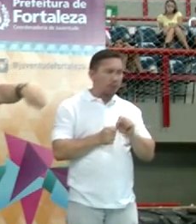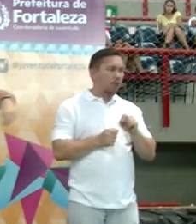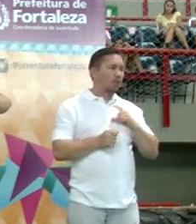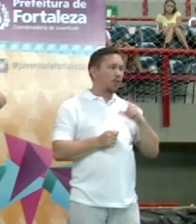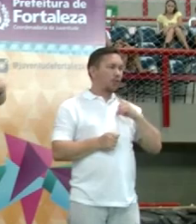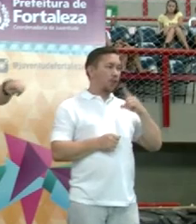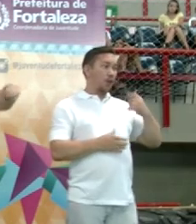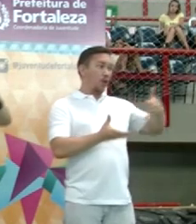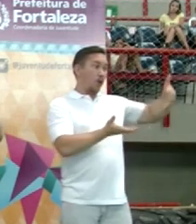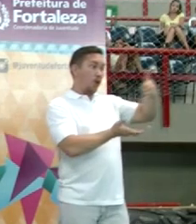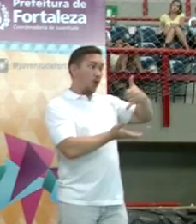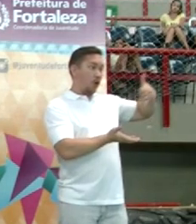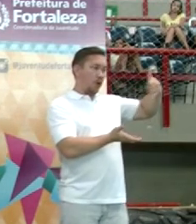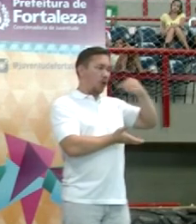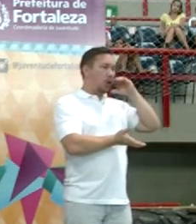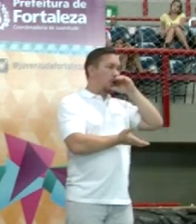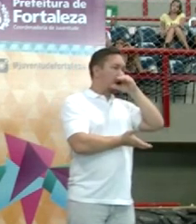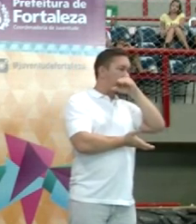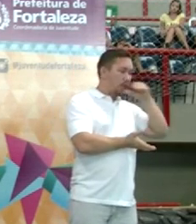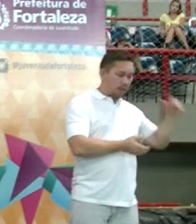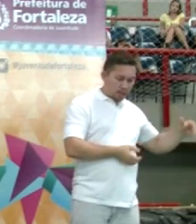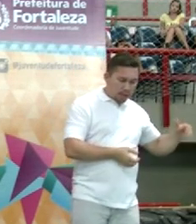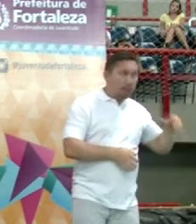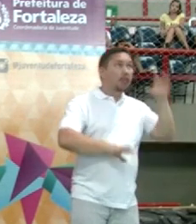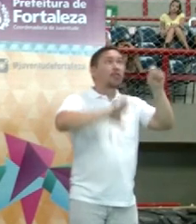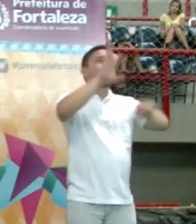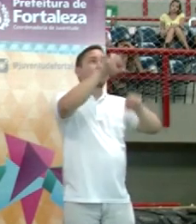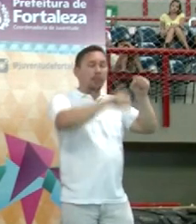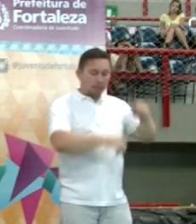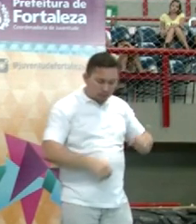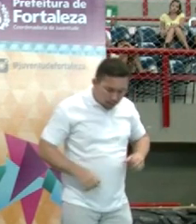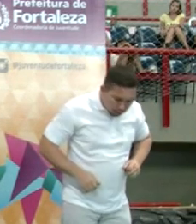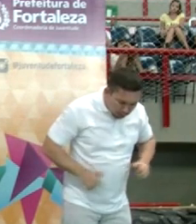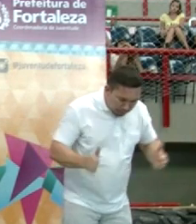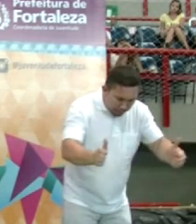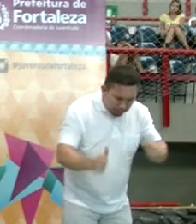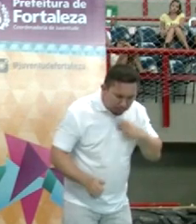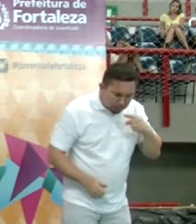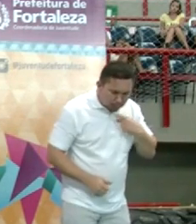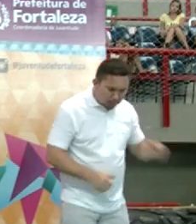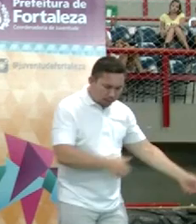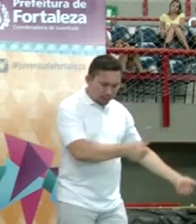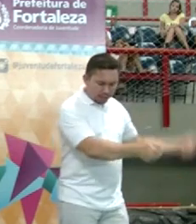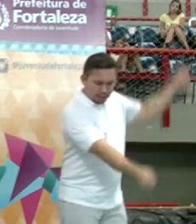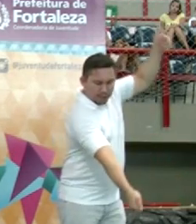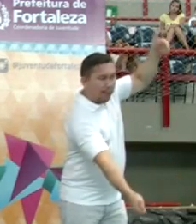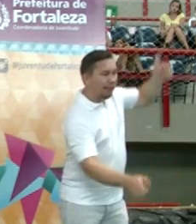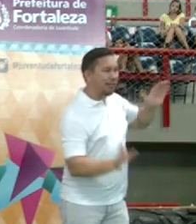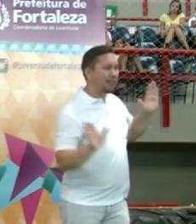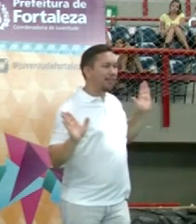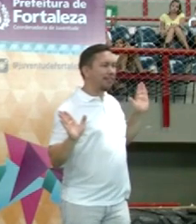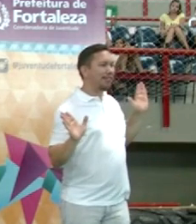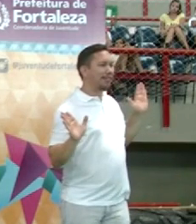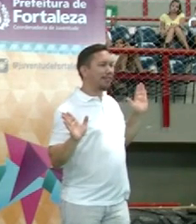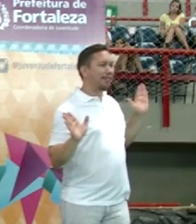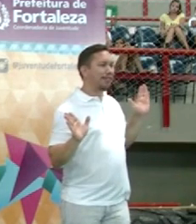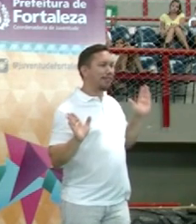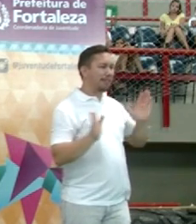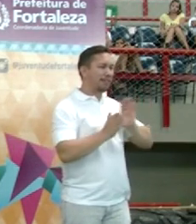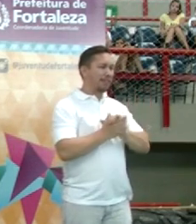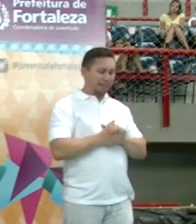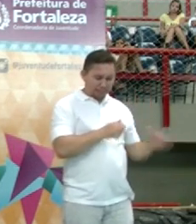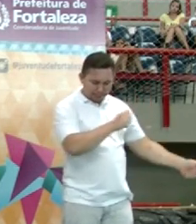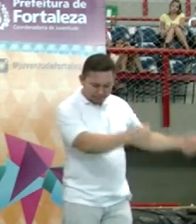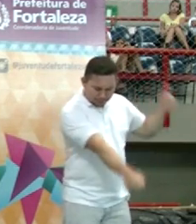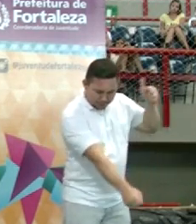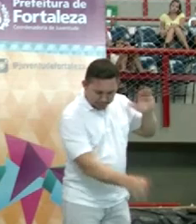uns caldeirão de óleo quente, que se o cara estiver subindo na escada e a gente vê que não consegue empurrar, aí dá um banho nele. Quero ver se ele sobe. Tu dá um